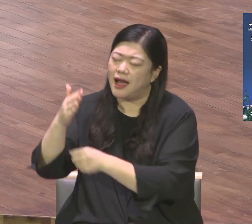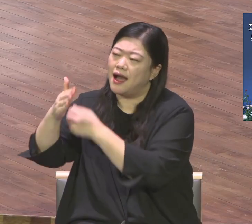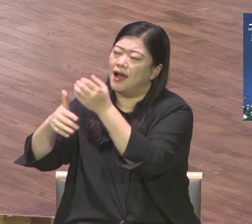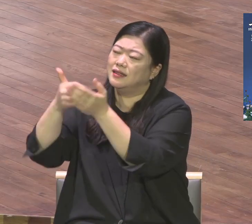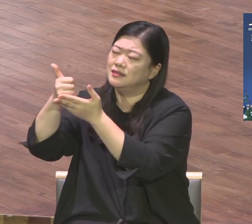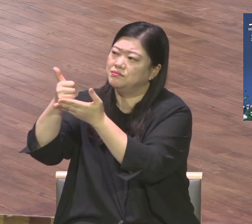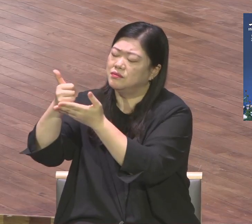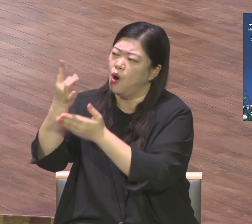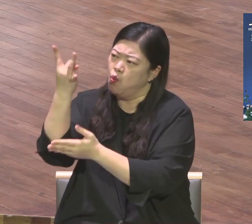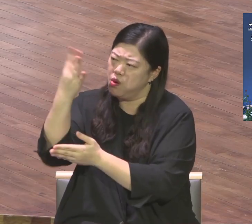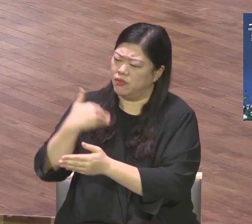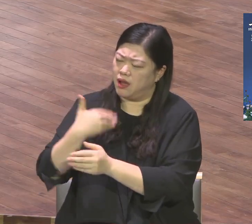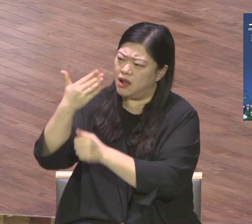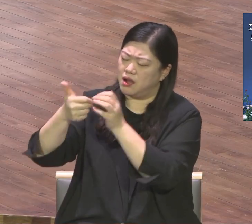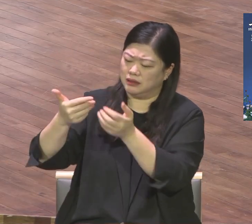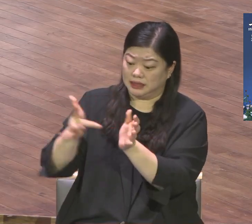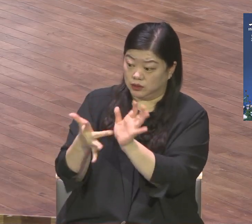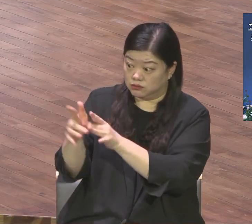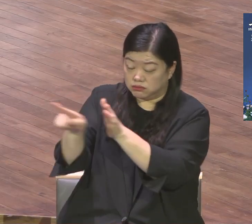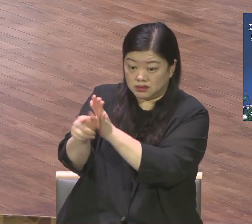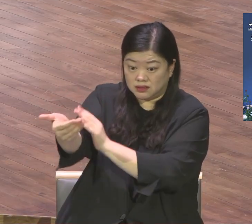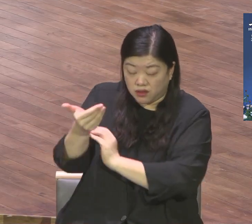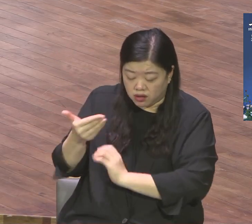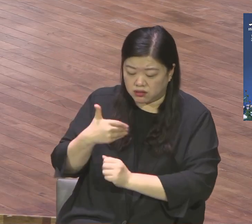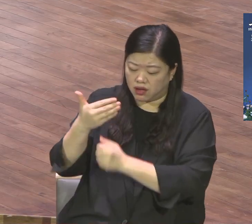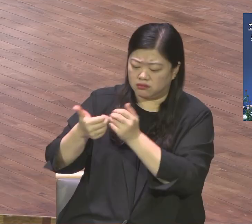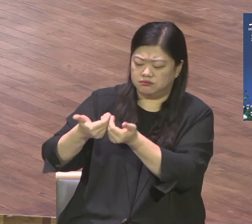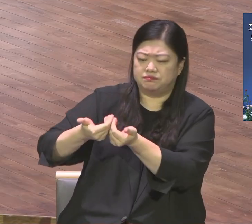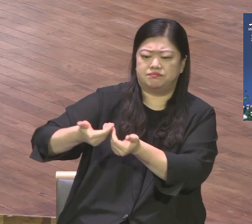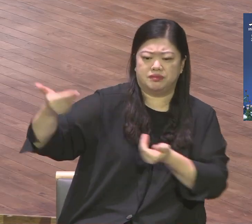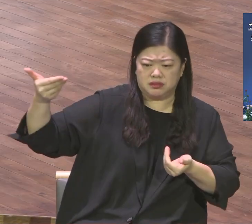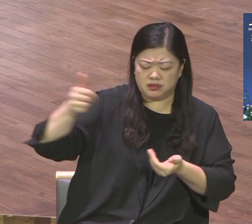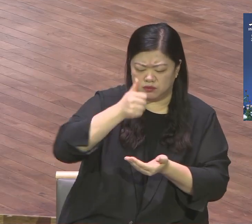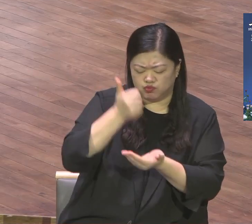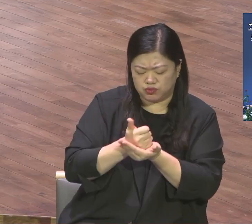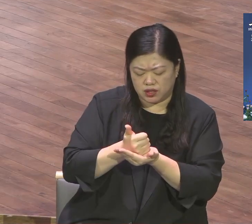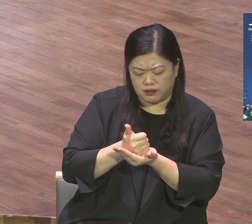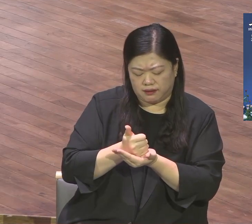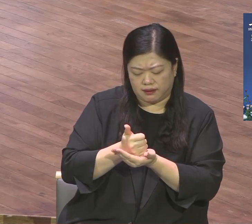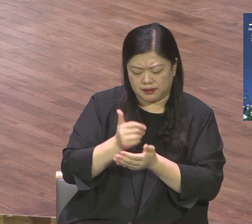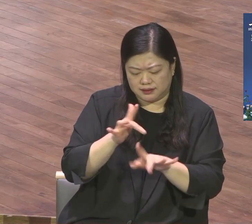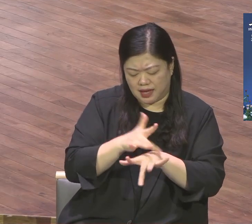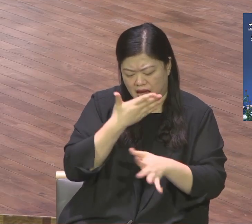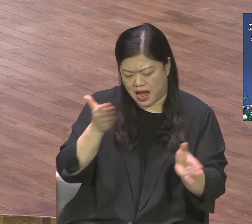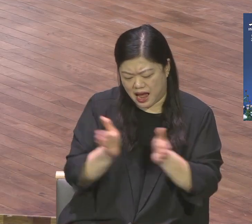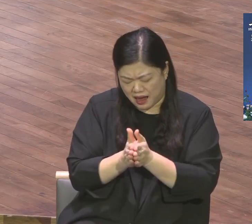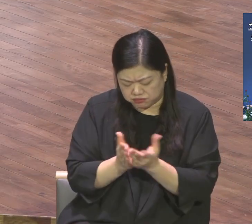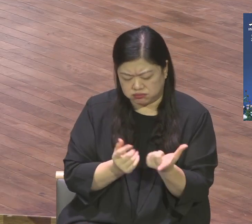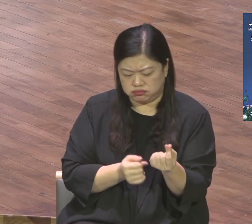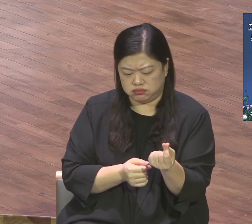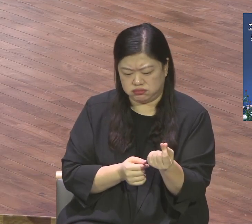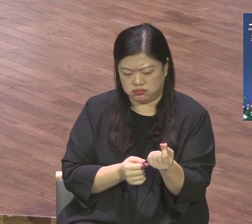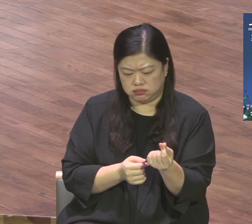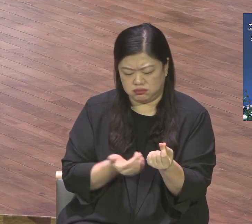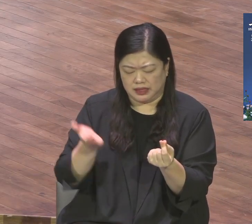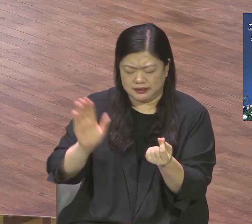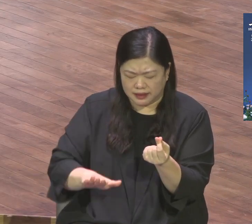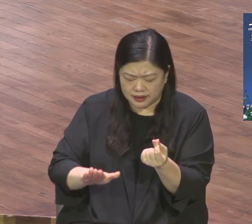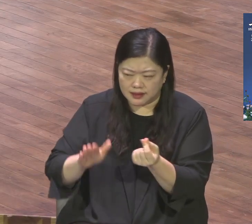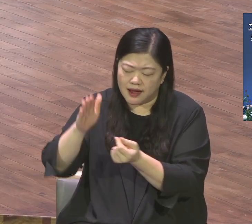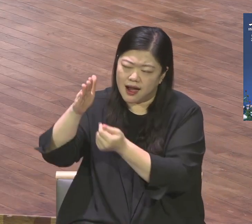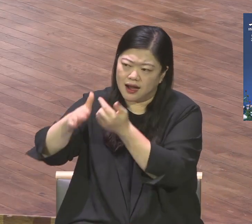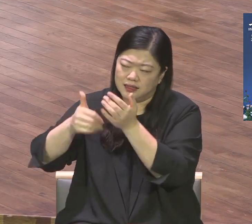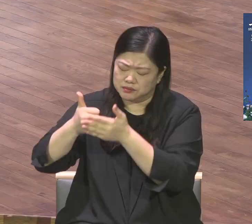받을 그 저주를 받으시고 대신 주신 그 사랑, 이렇게 완벽한 사랑을 뭐라 그래요?